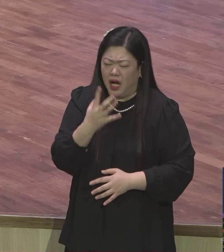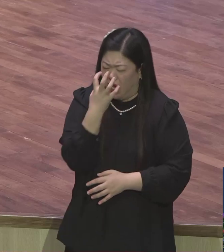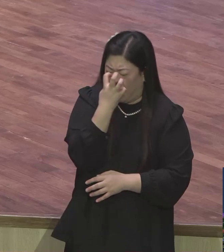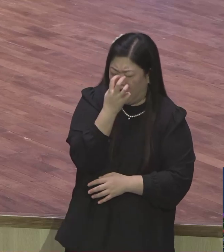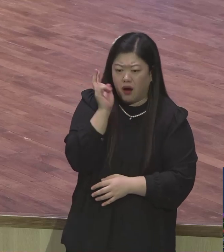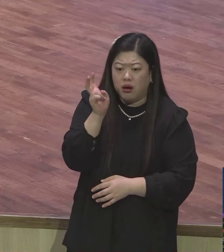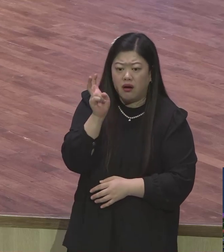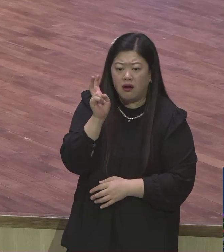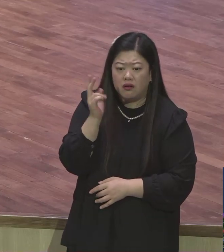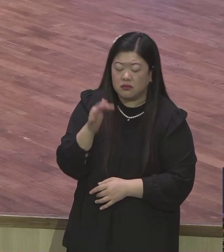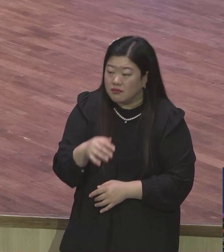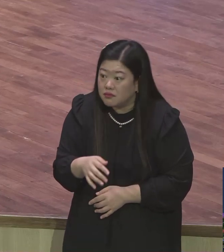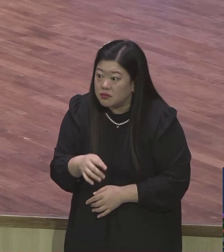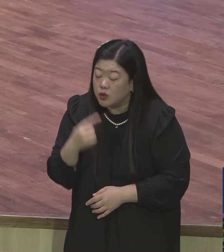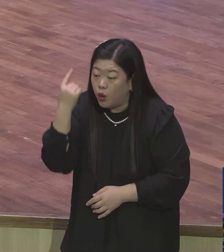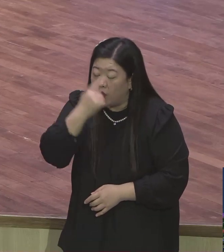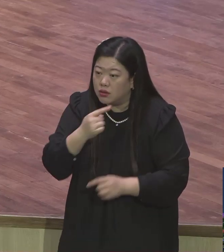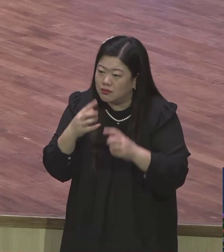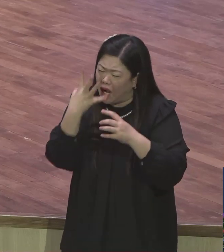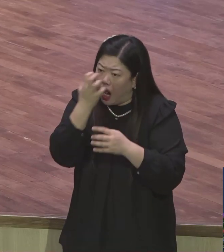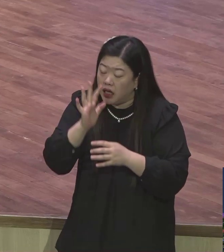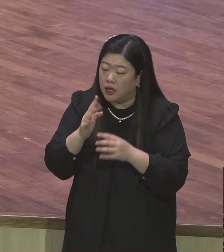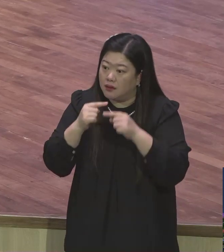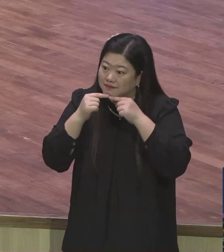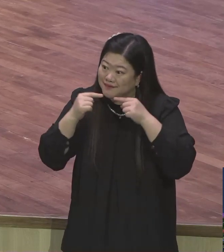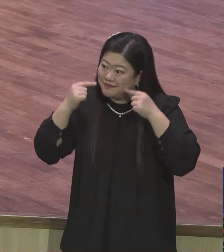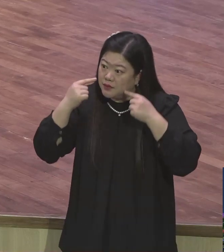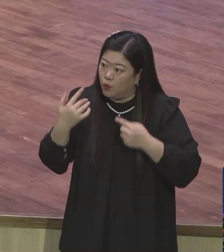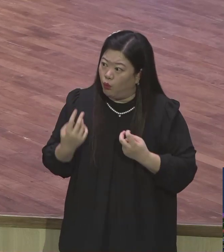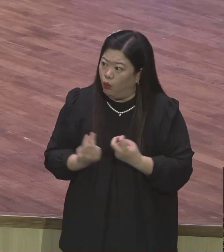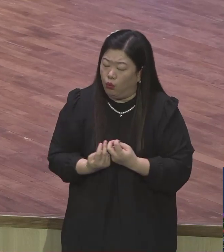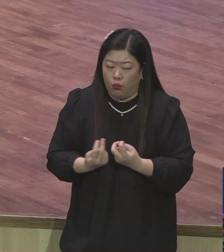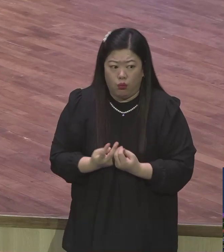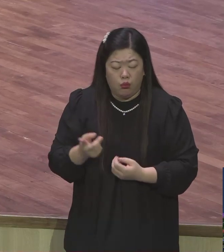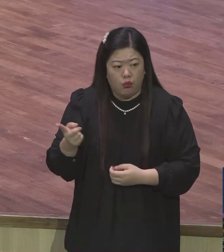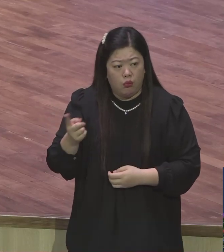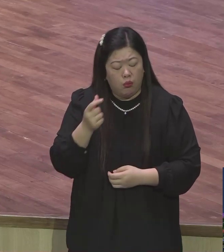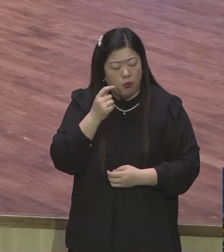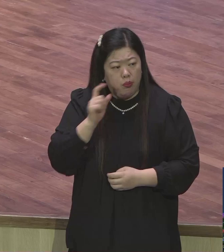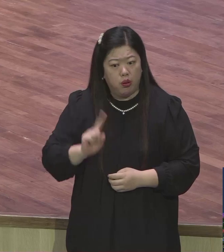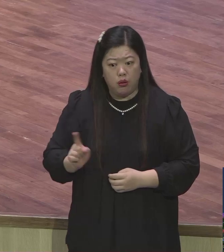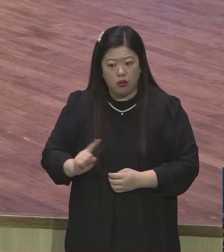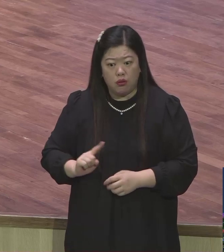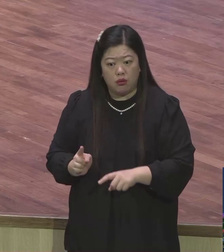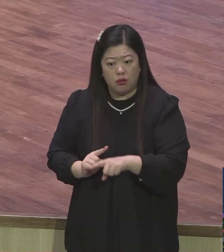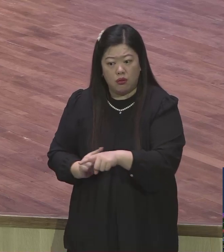찬양하고 감사하는 그 모습을 보며 충격을 받았어. 그러면서 어떻게 저럴 수 있나?